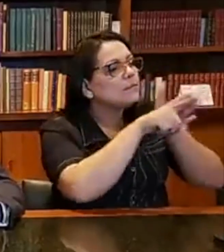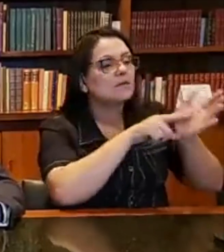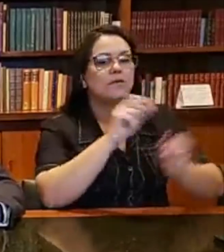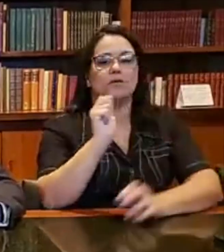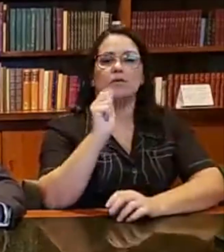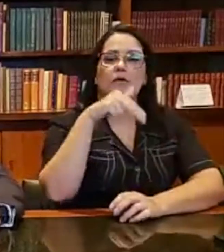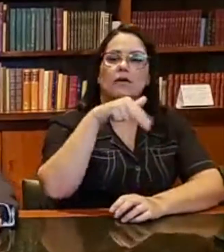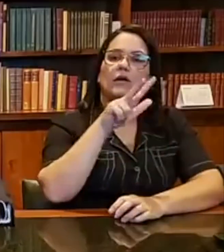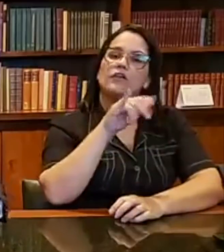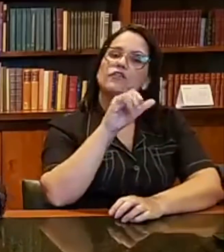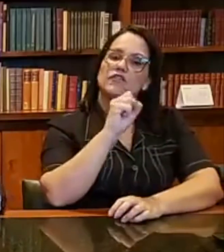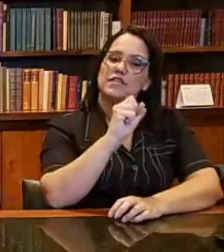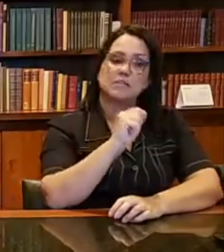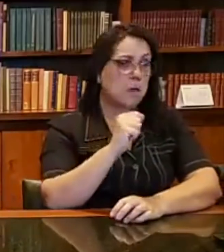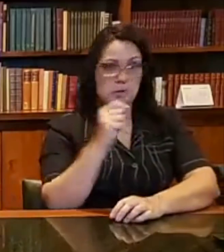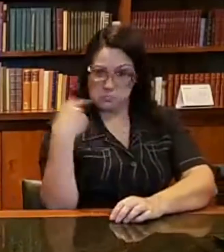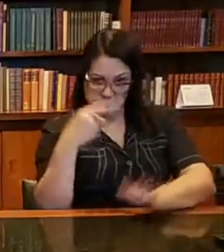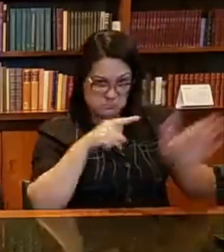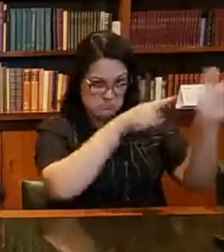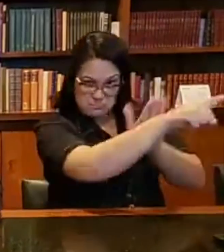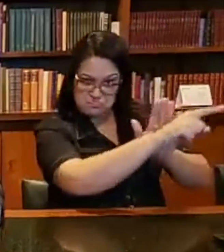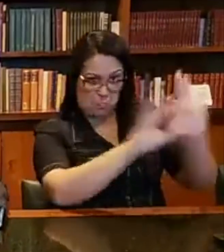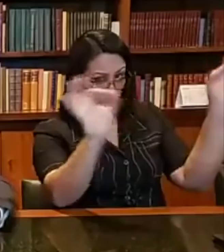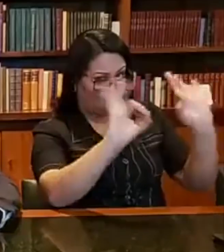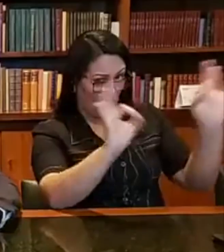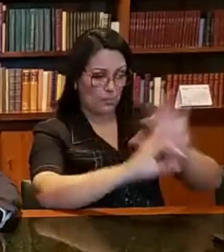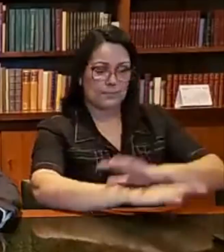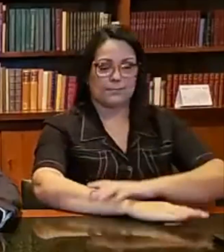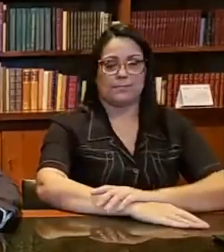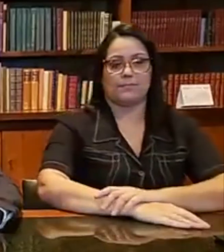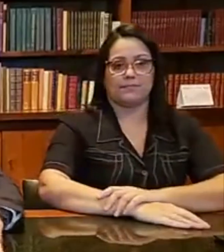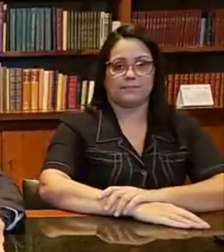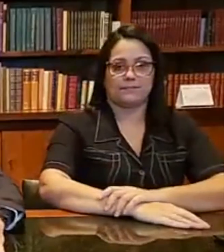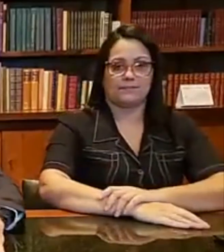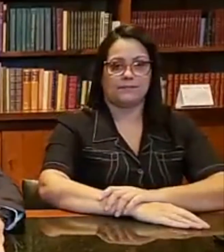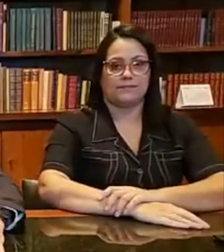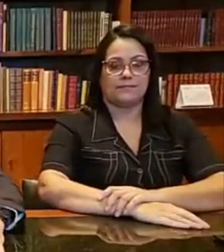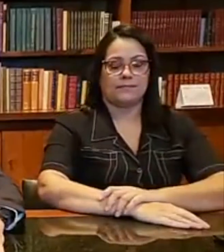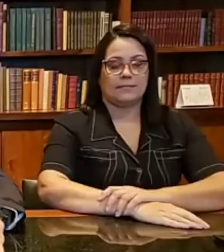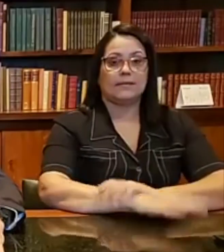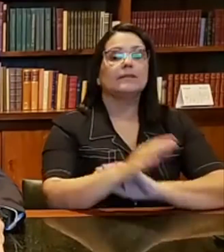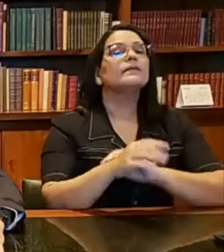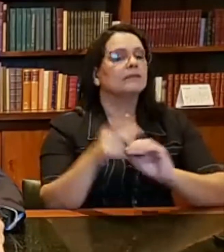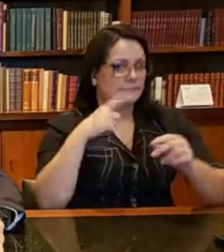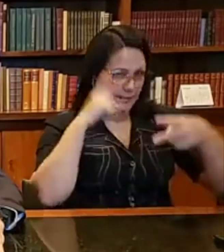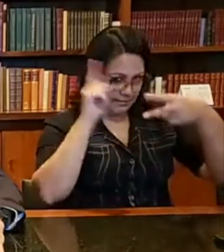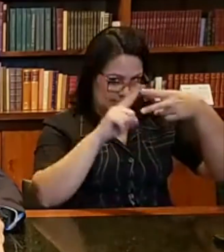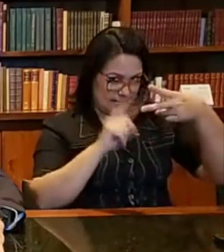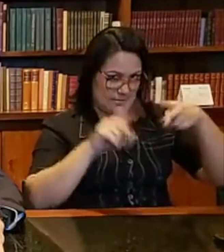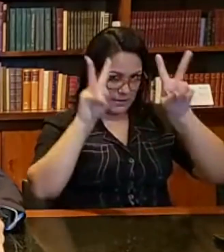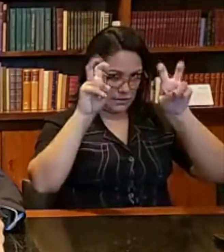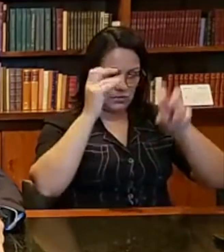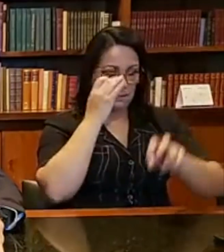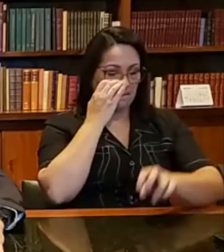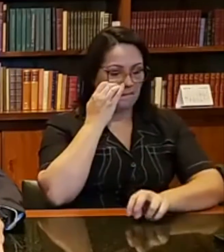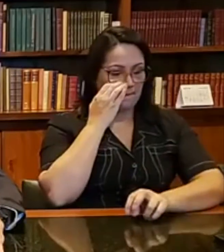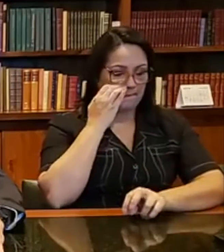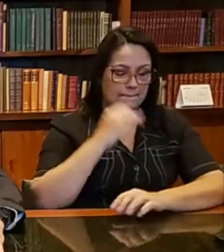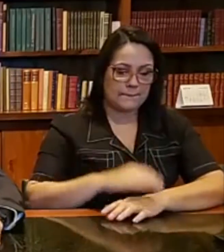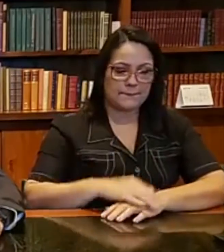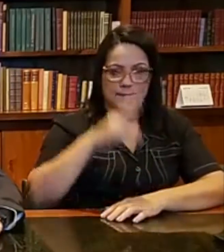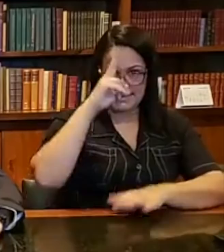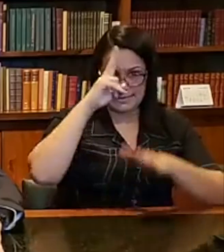Pedro? Tem mais duas. Pois não, vamos lá. Tem um outro ponto importante. A partir da segunda-feira agora,